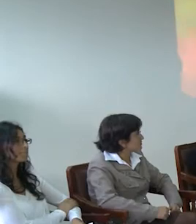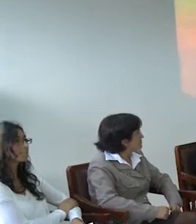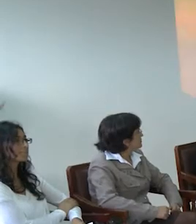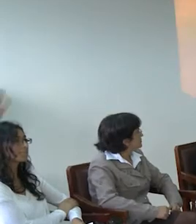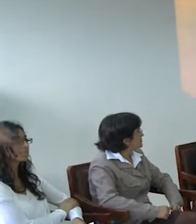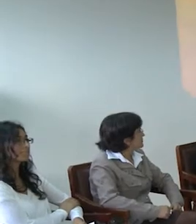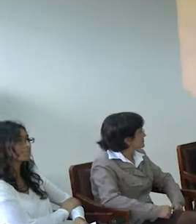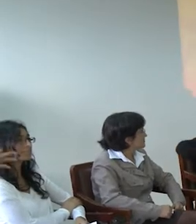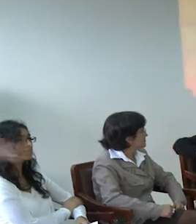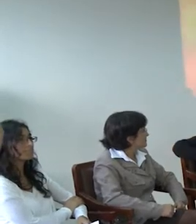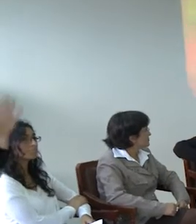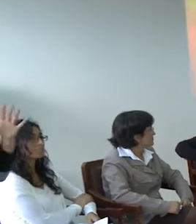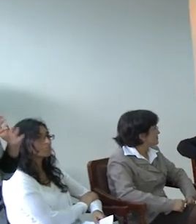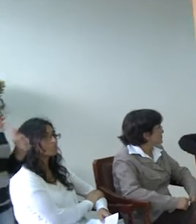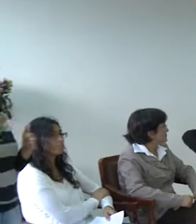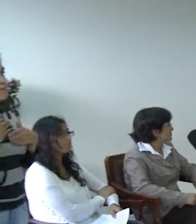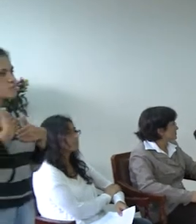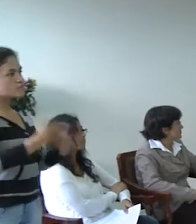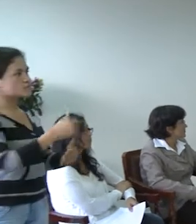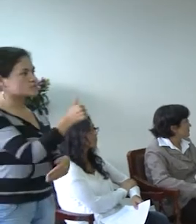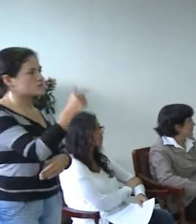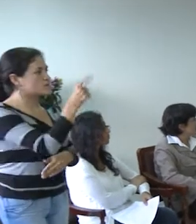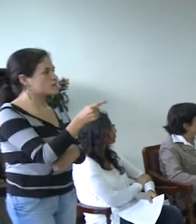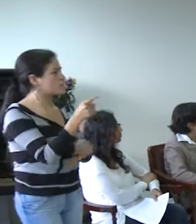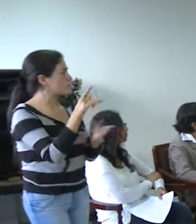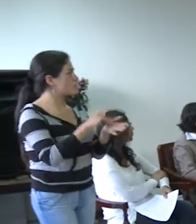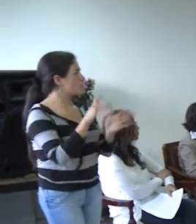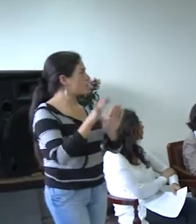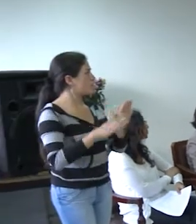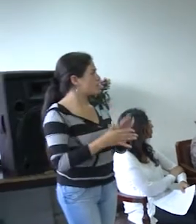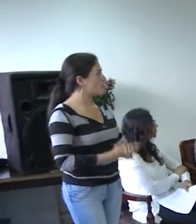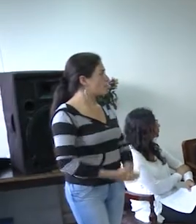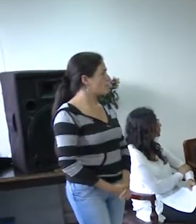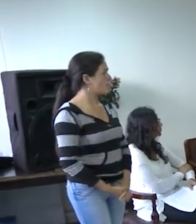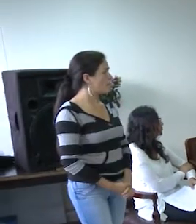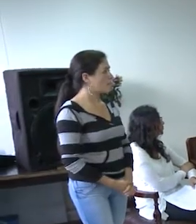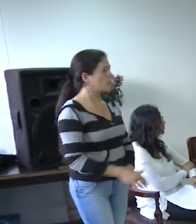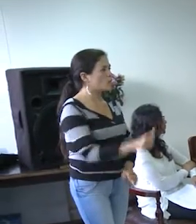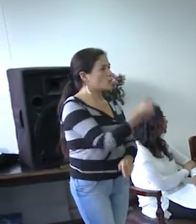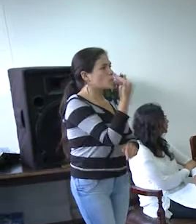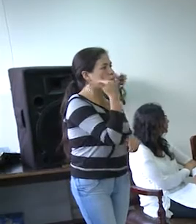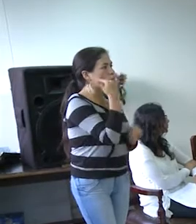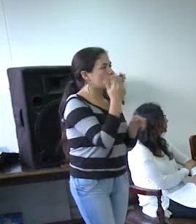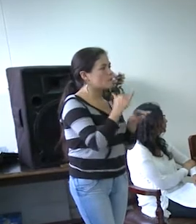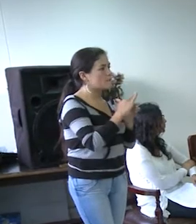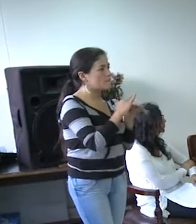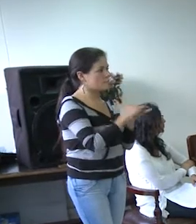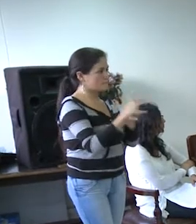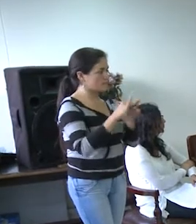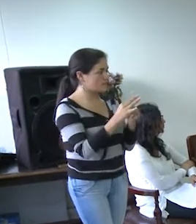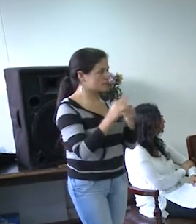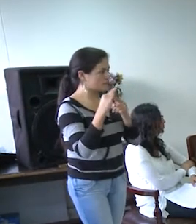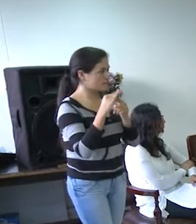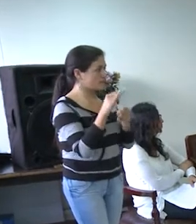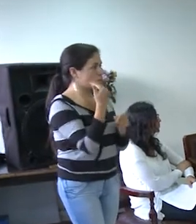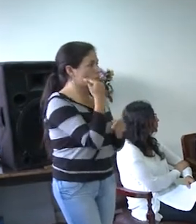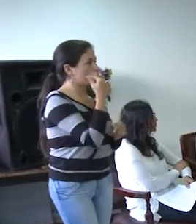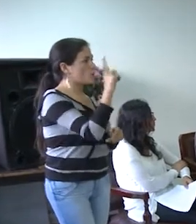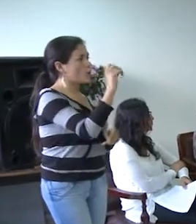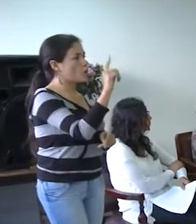celebración. Agradecemos la presencia de nuestra invitada especial, de Lola